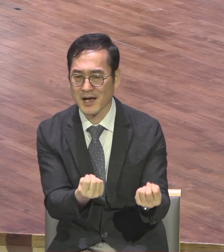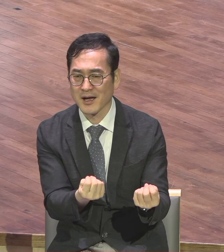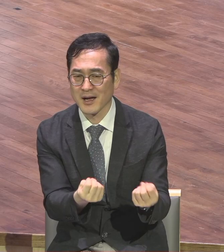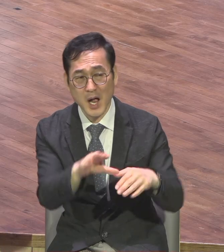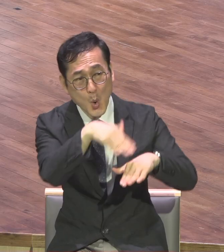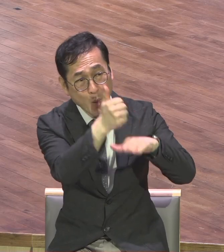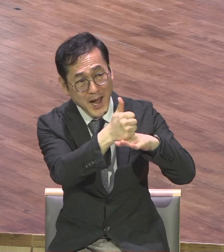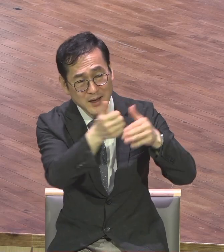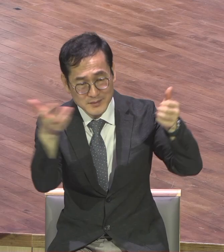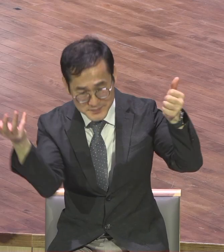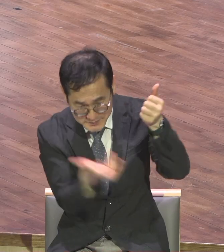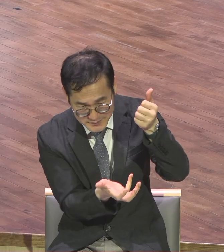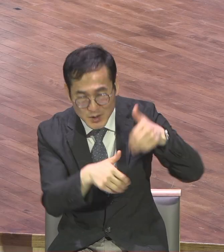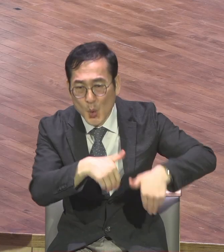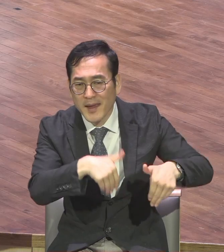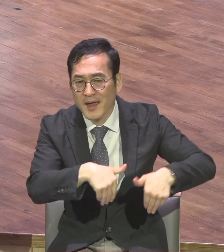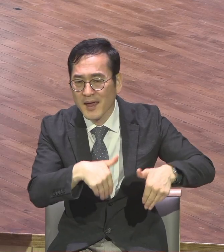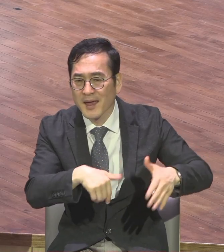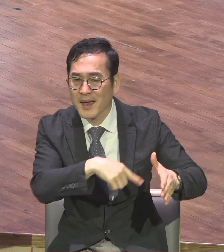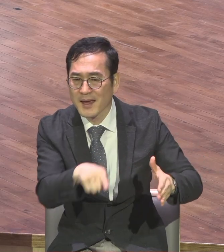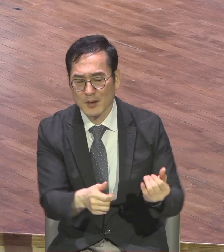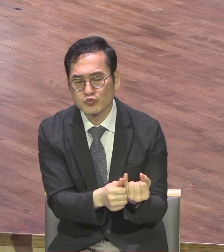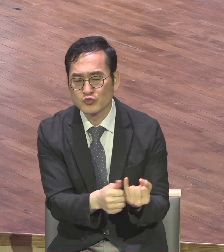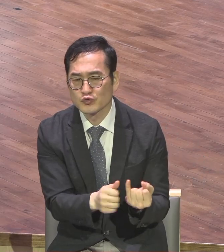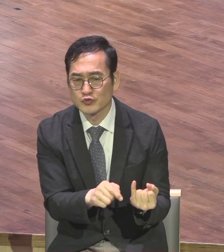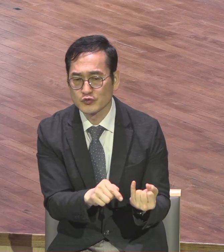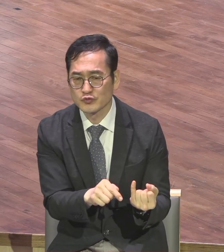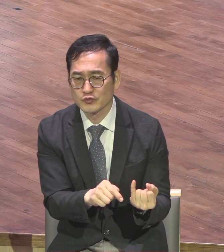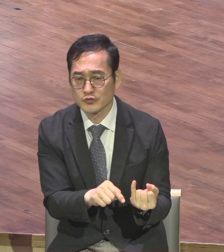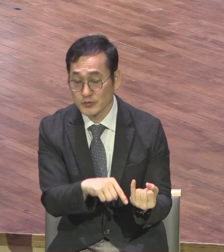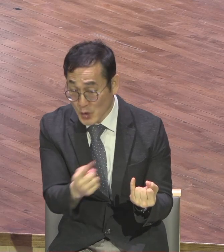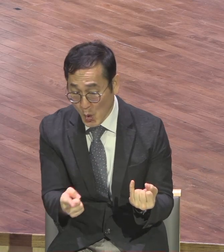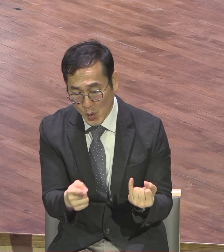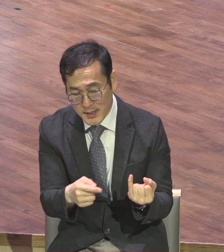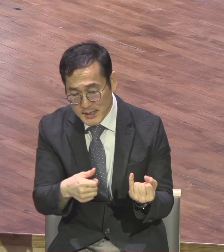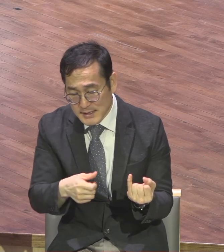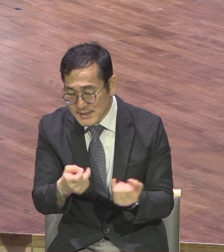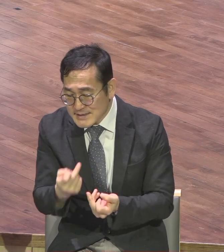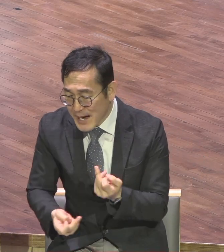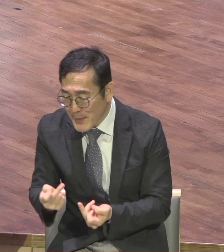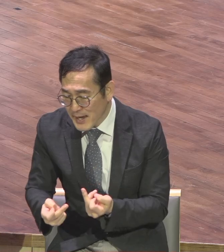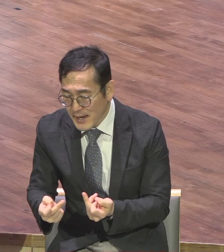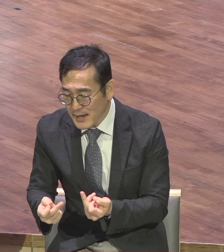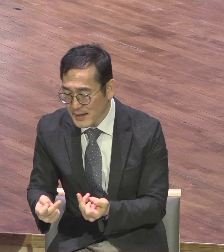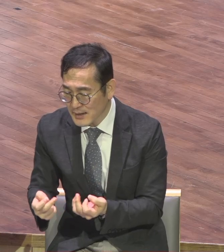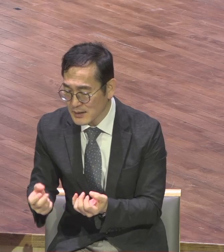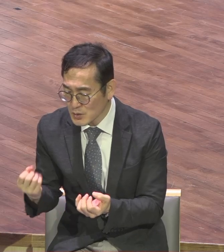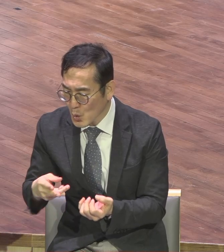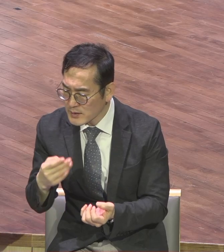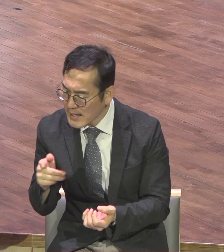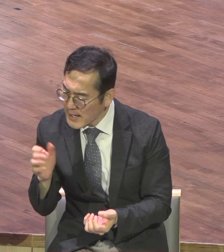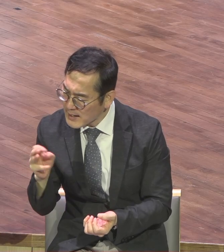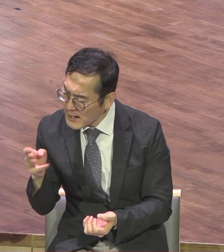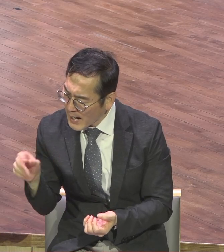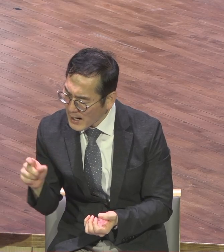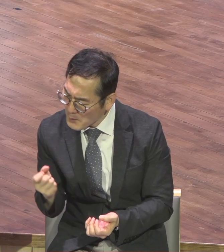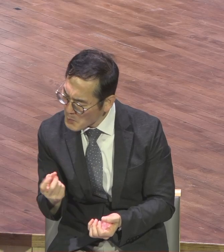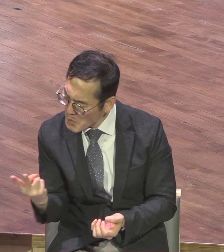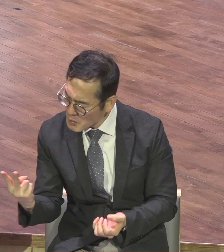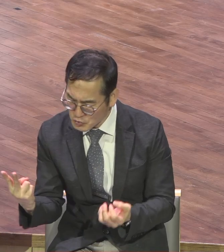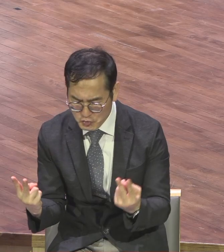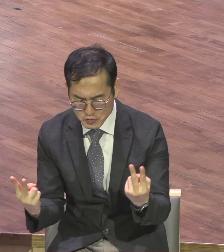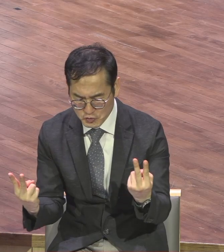속한 노예 부부였어요. 그리고 이어지는 네레오와 그 자매 올룸바는 이 부부의 두 딸로 봅니다.